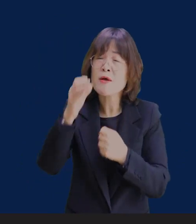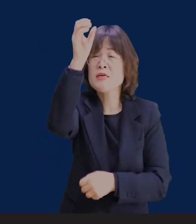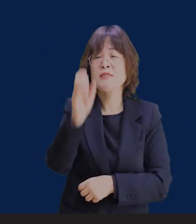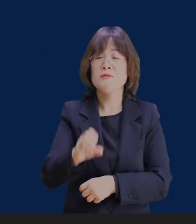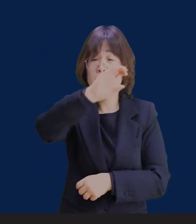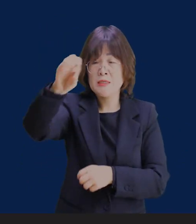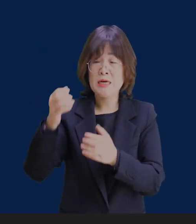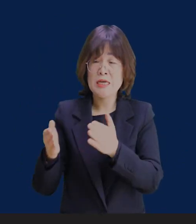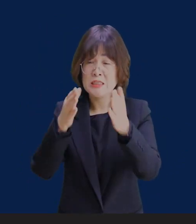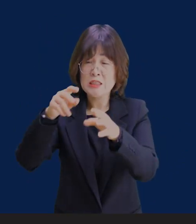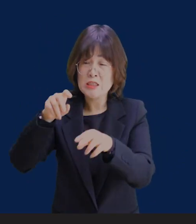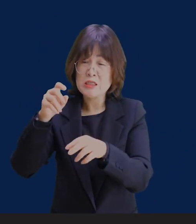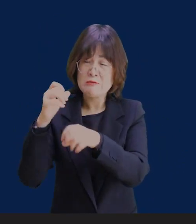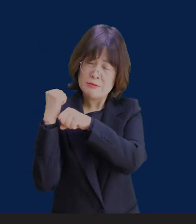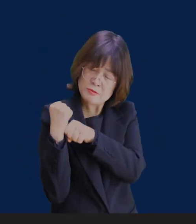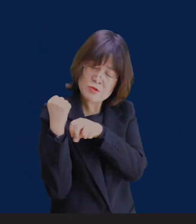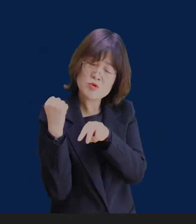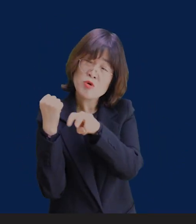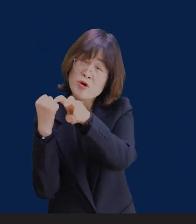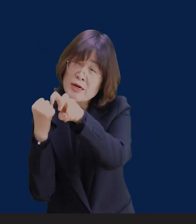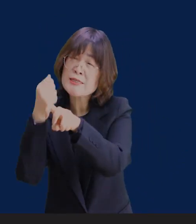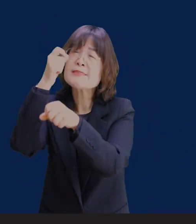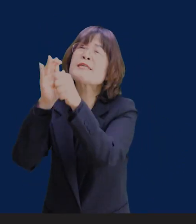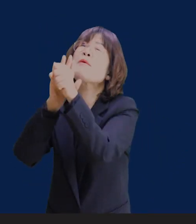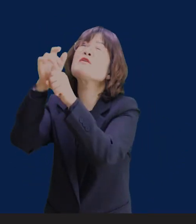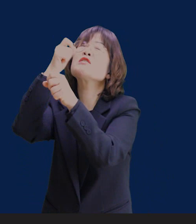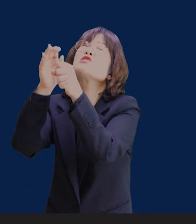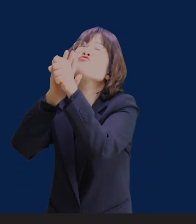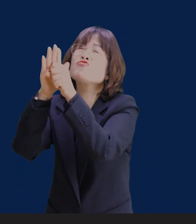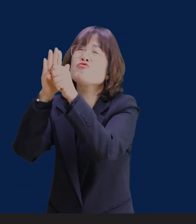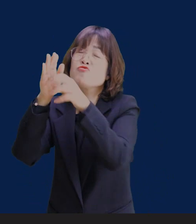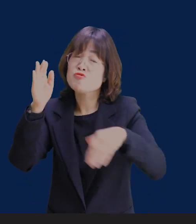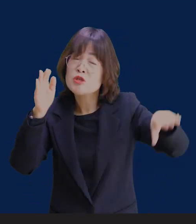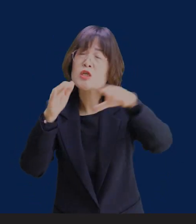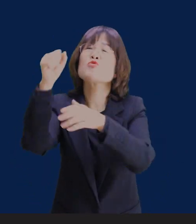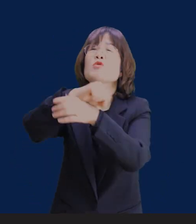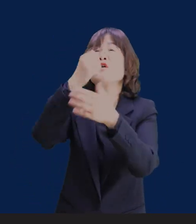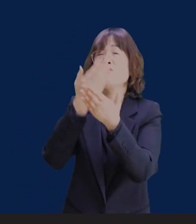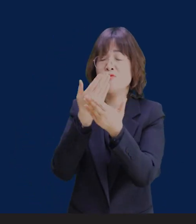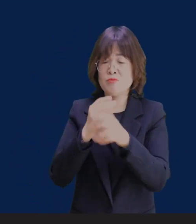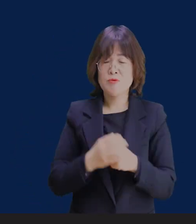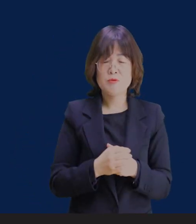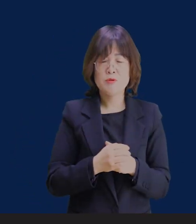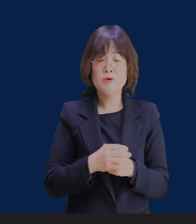길을 걸으신 그 예수님의 자비와 긍휼을 우리 모두에게 허락하여 주시옵소서.